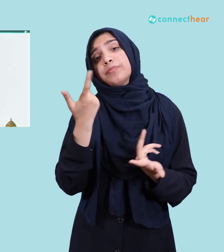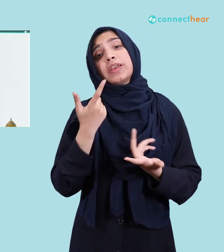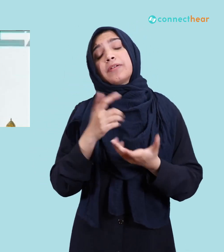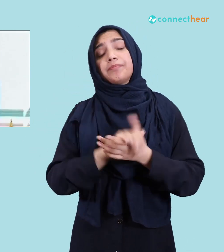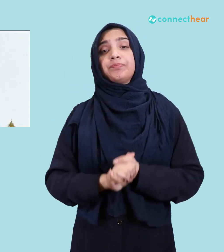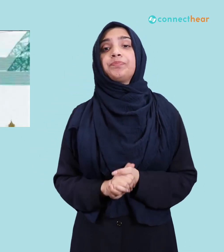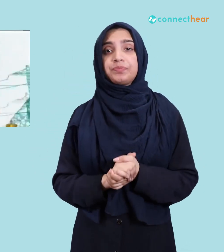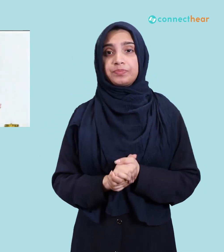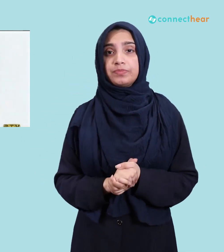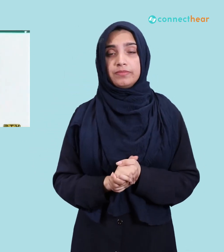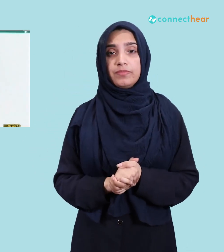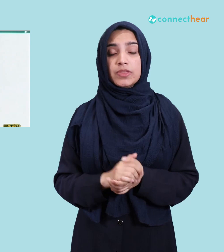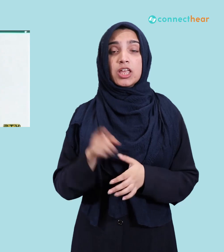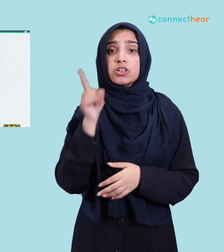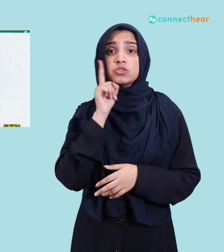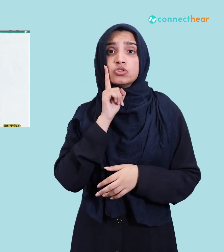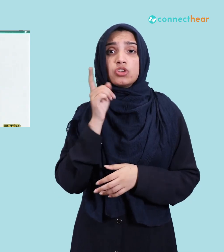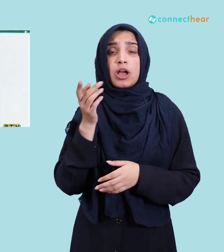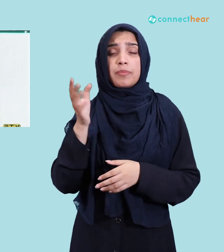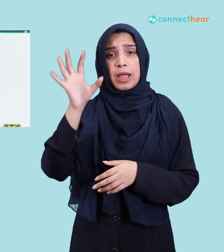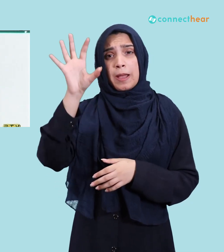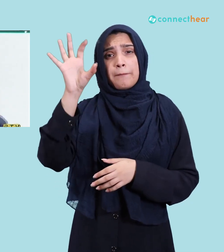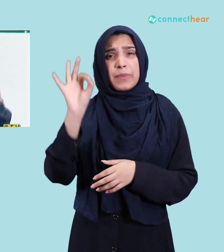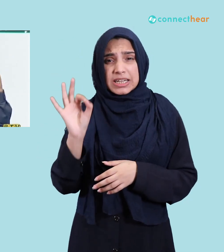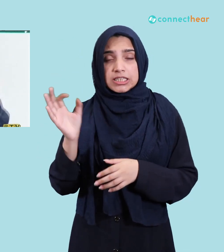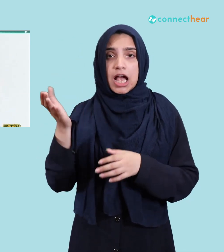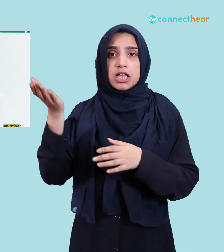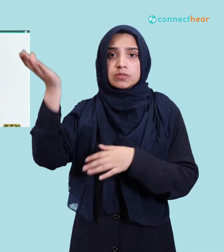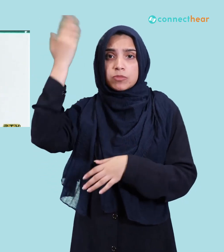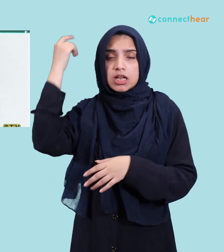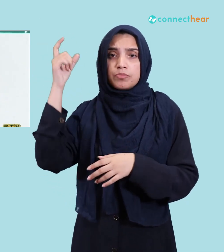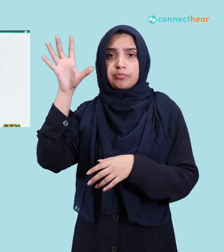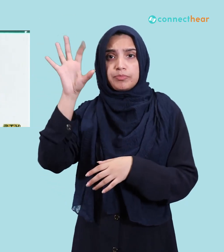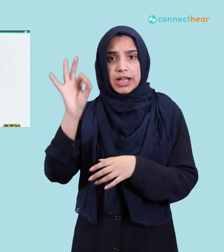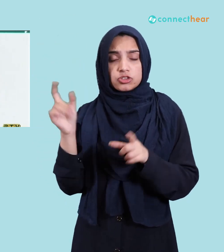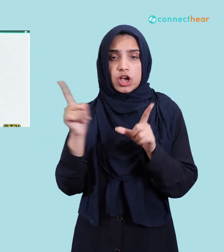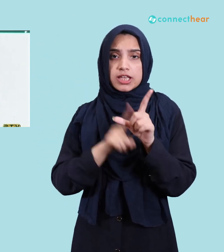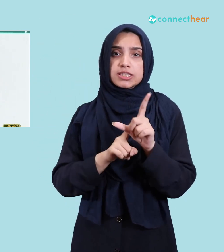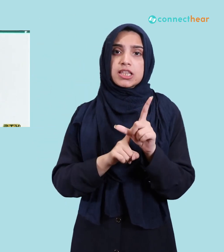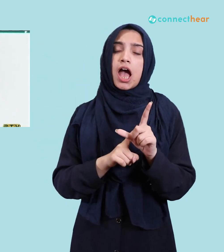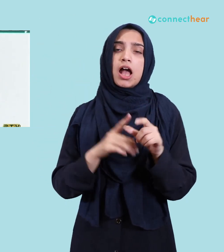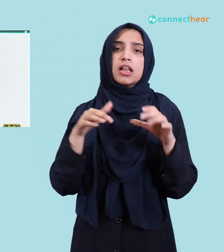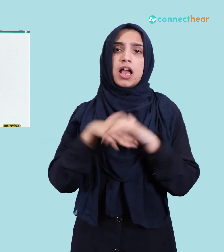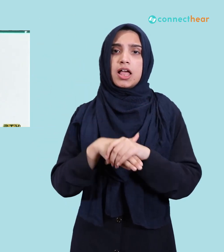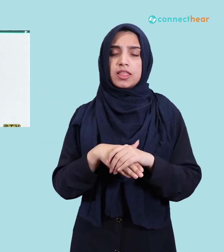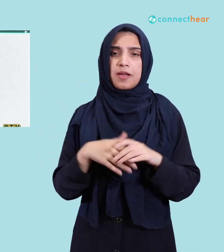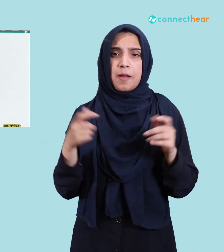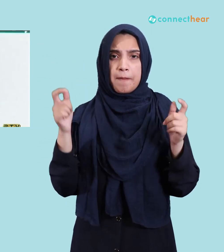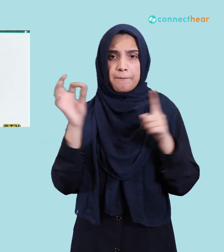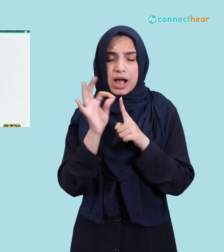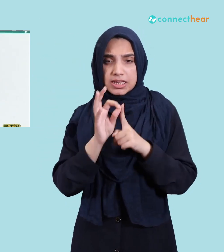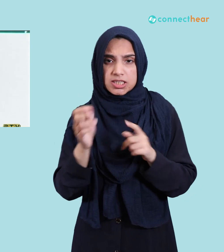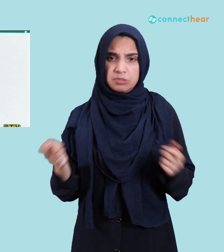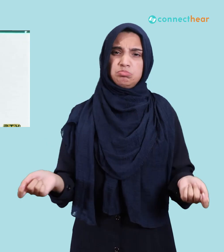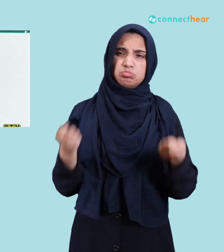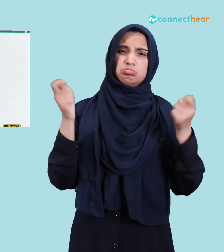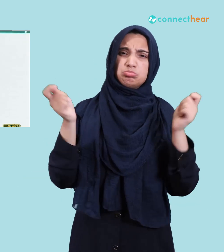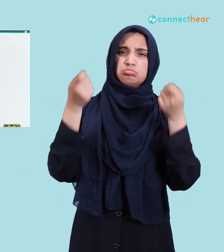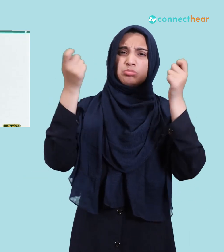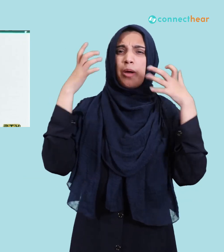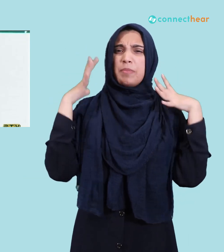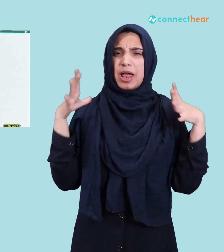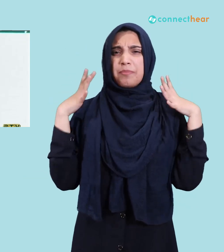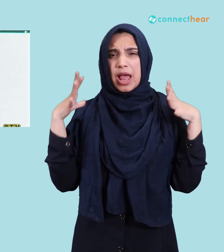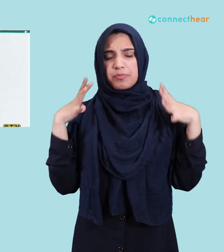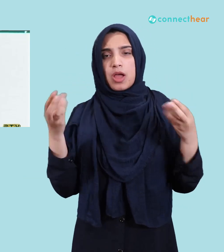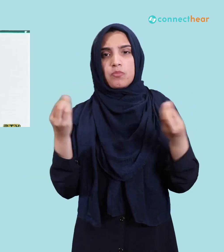جب سے پچھلے 50 سال سے، اس سے پہلے پاکستان بڑی تیزی سے انڈسٹریلائز ہو رہا تھا. ہمارا مسئلہ یہ